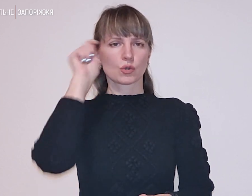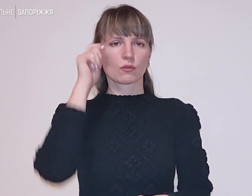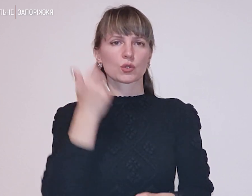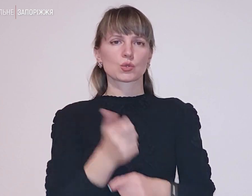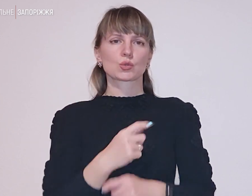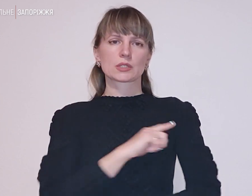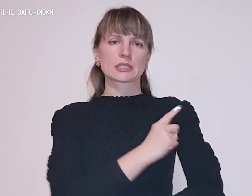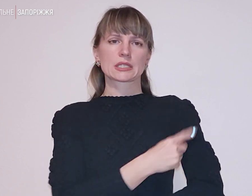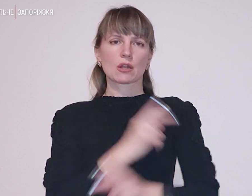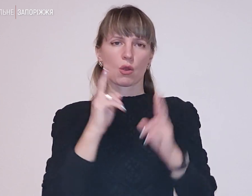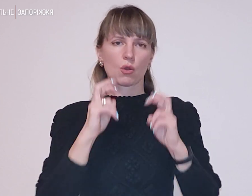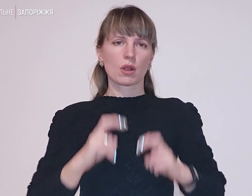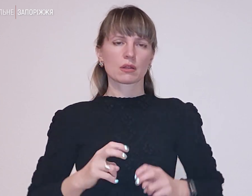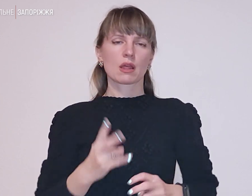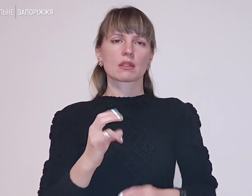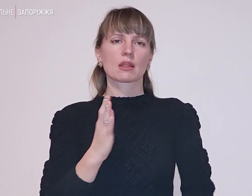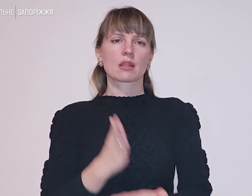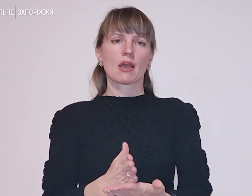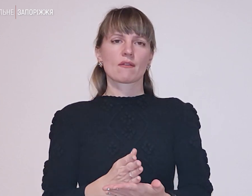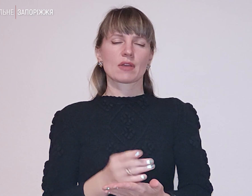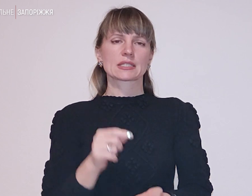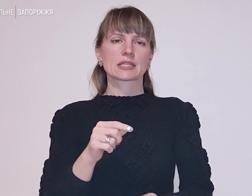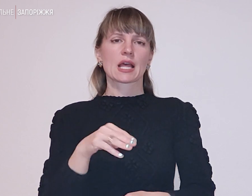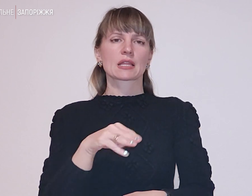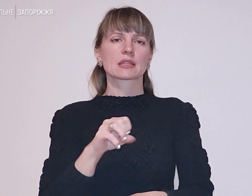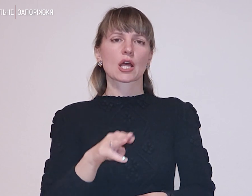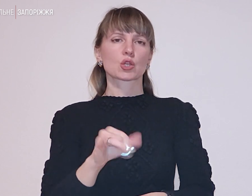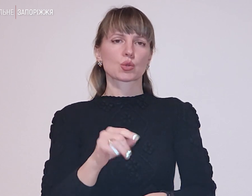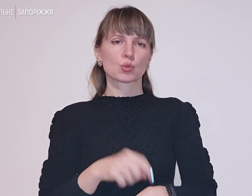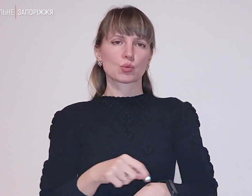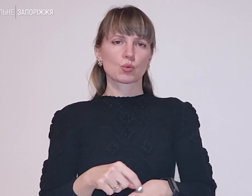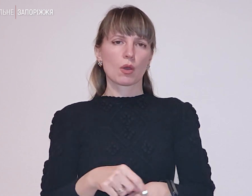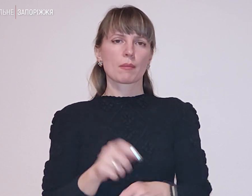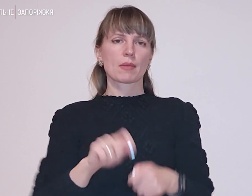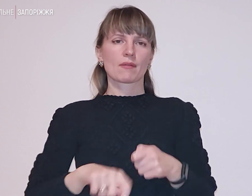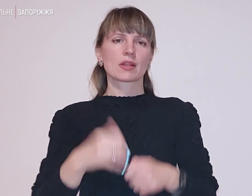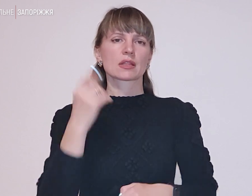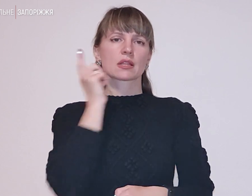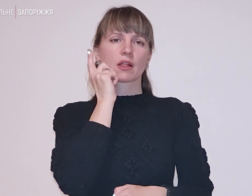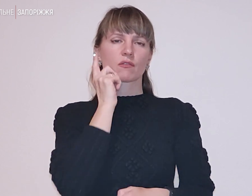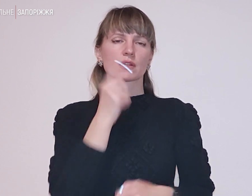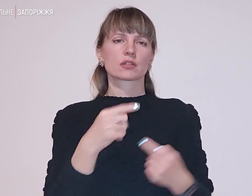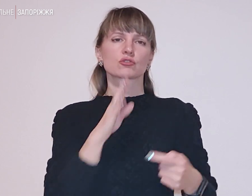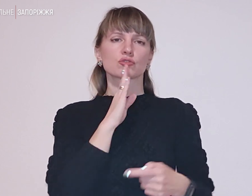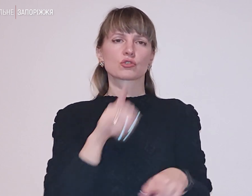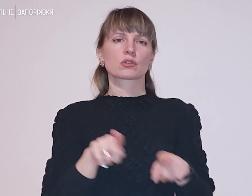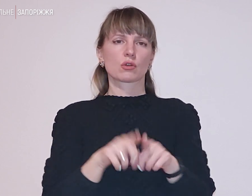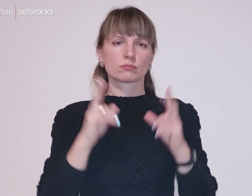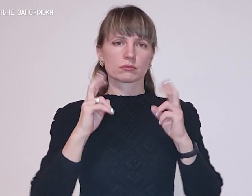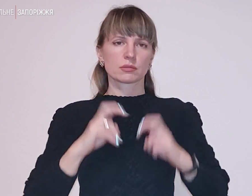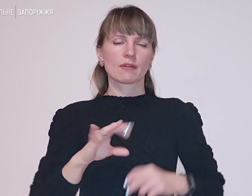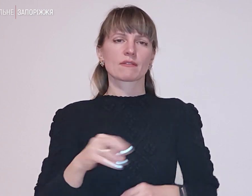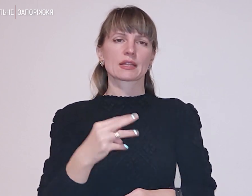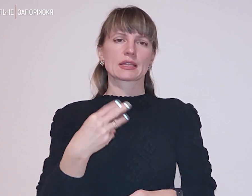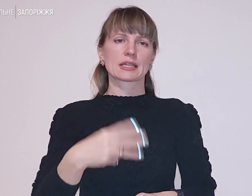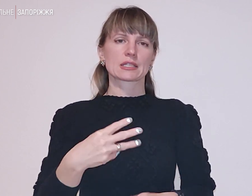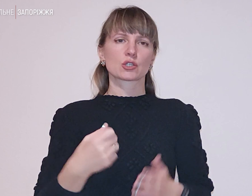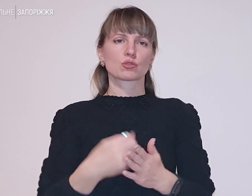сильно оглядали на наявність татуювань, перевіряли телефони і навіть деяких жінок також від 30 до 45